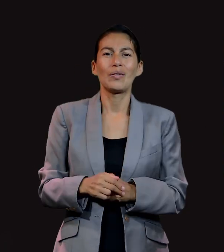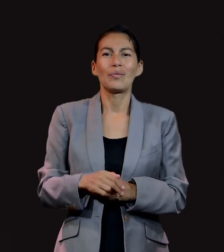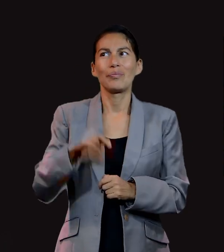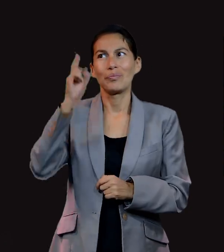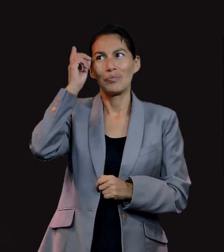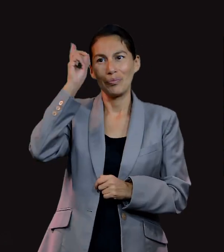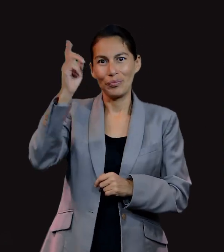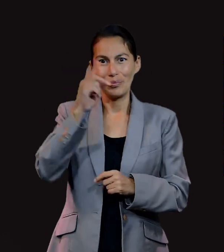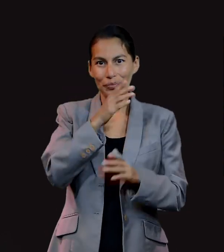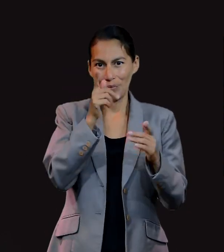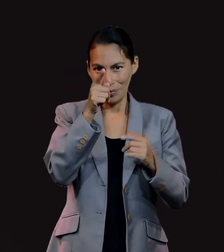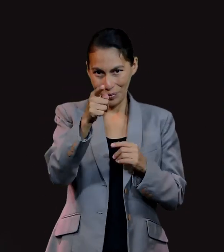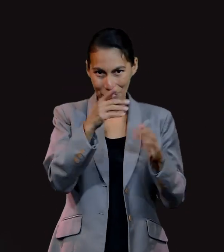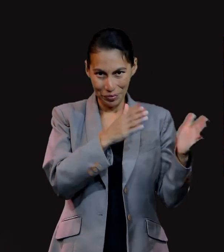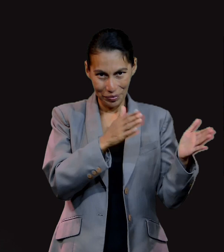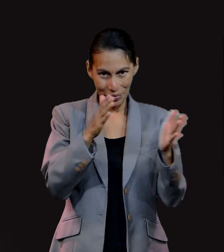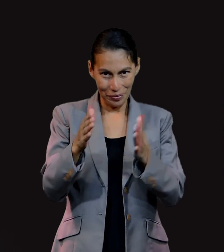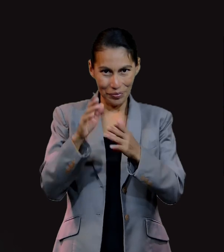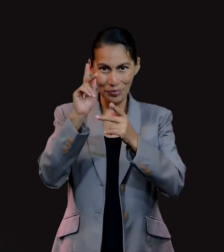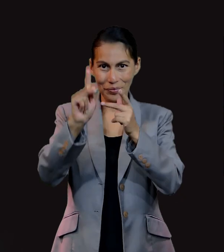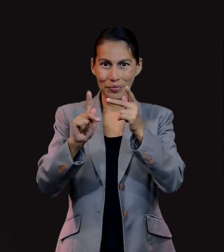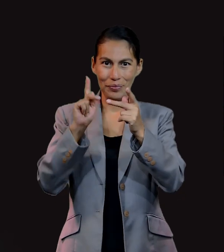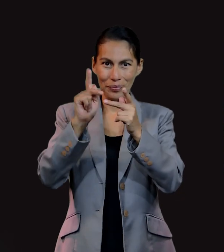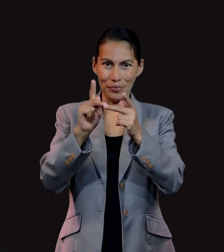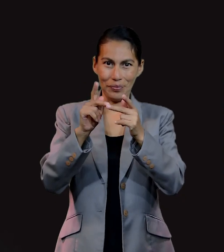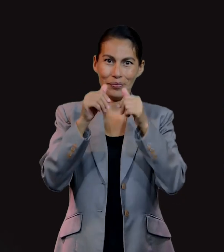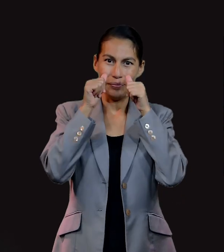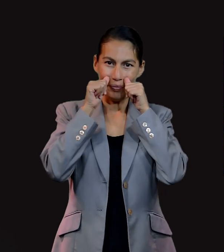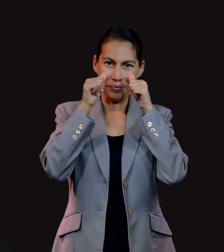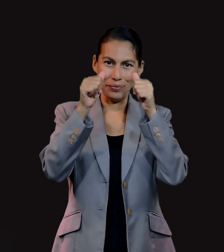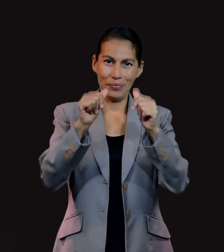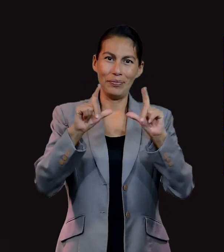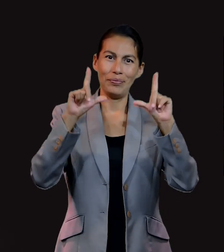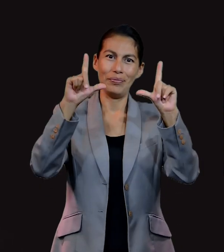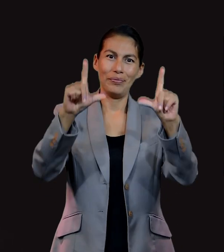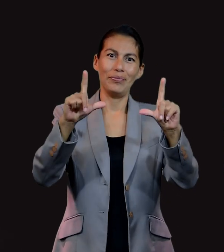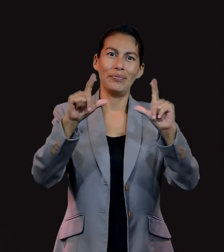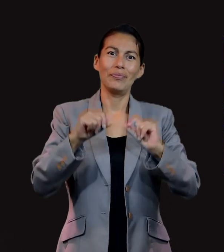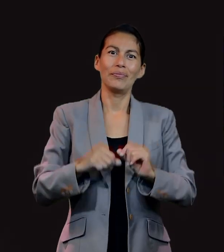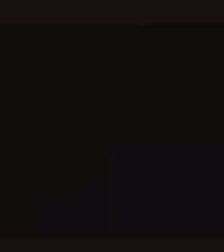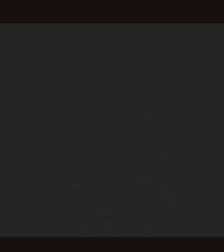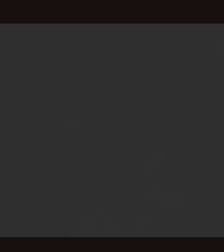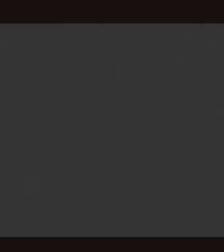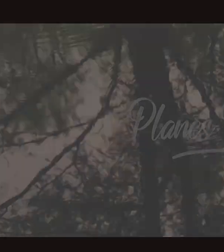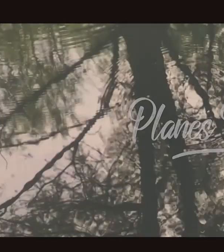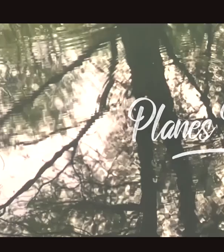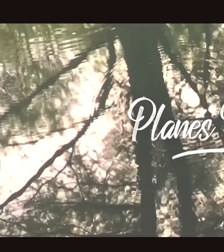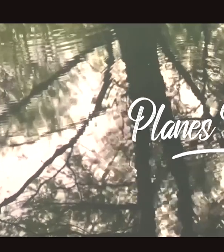perfectos porque los planes de Dios son perfectos para ti amén escuchemos